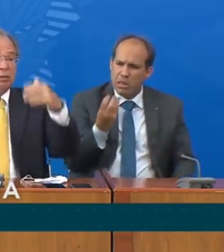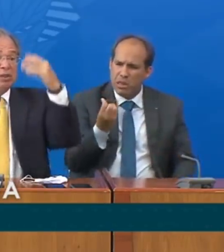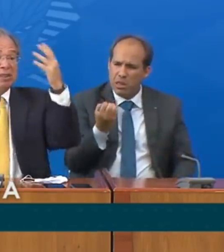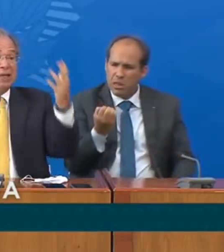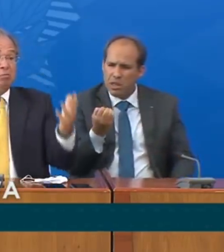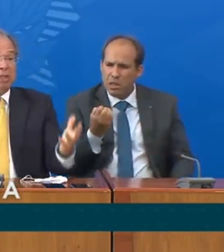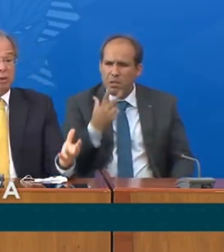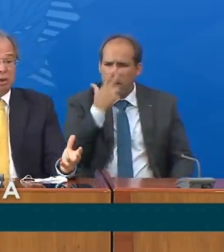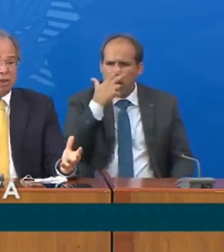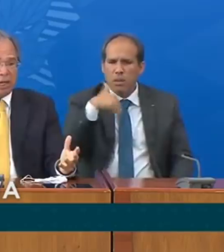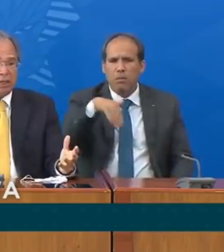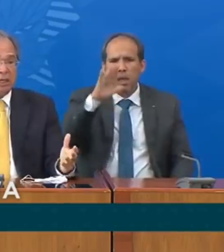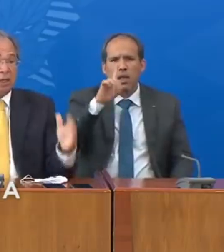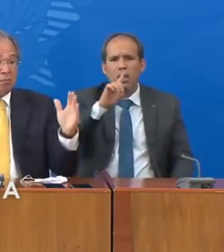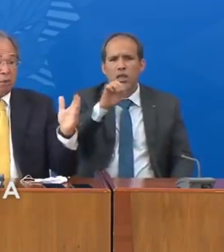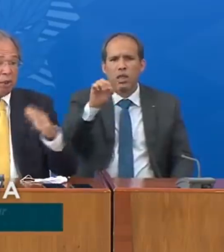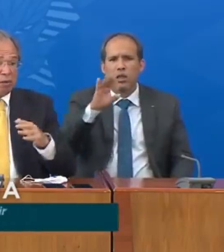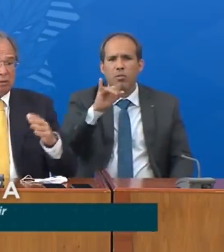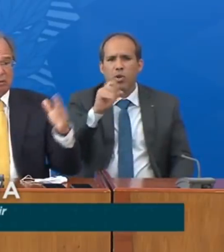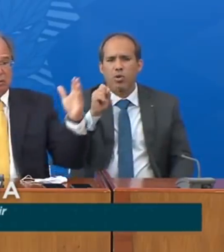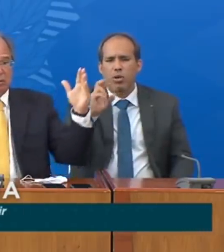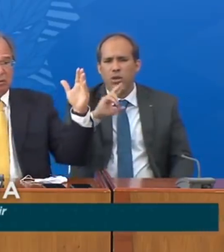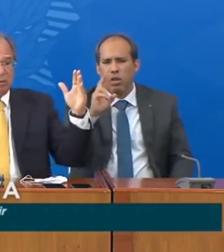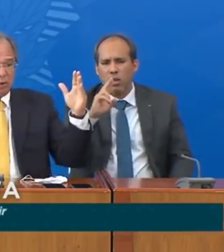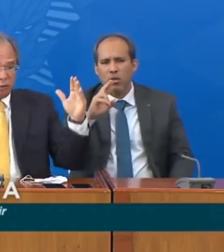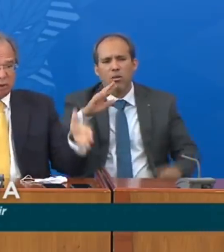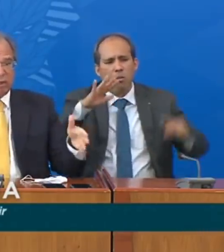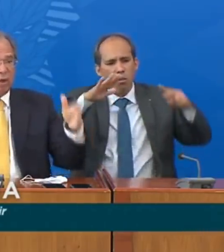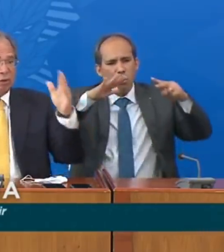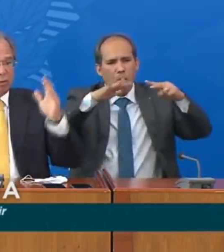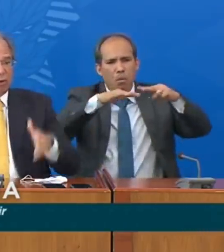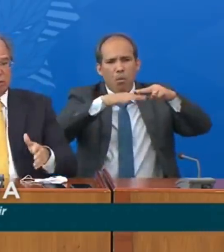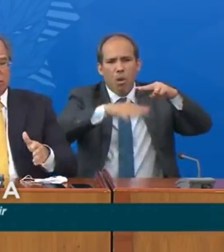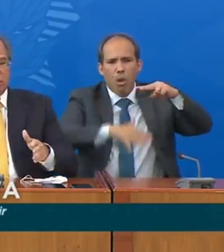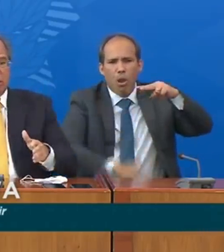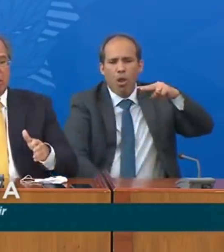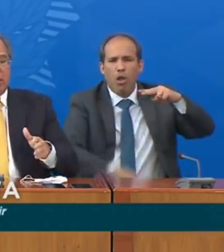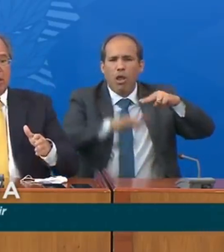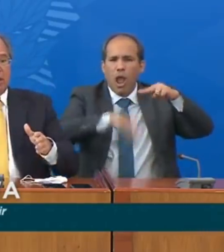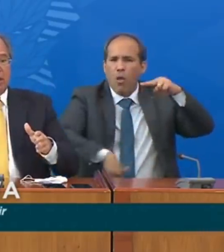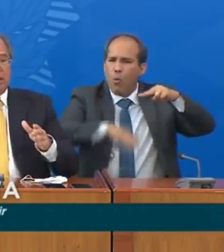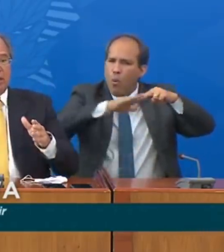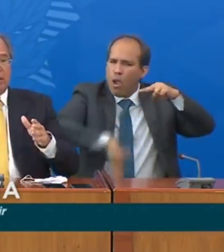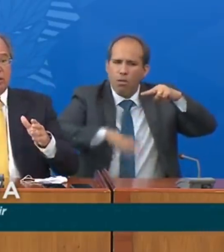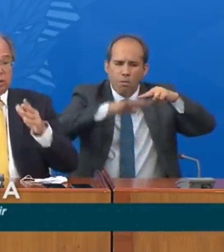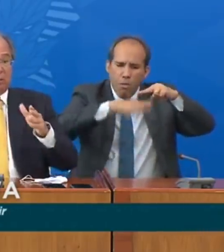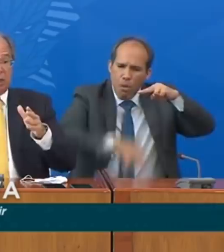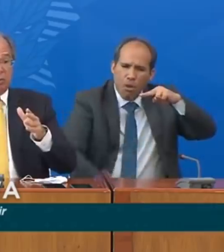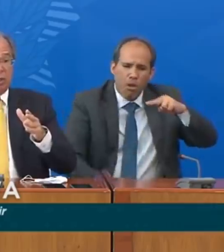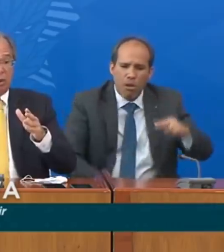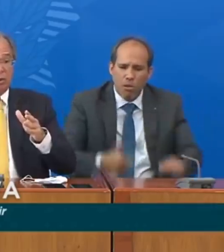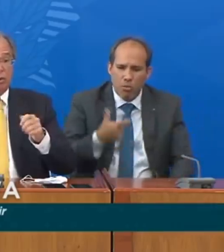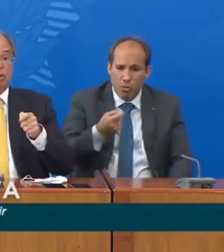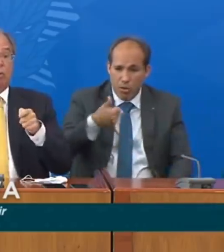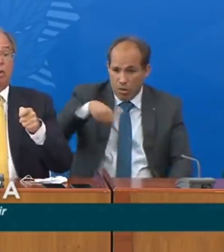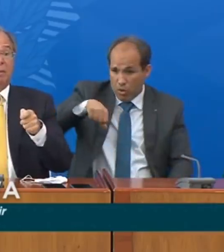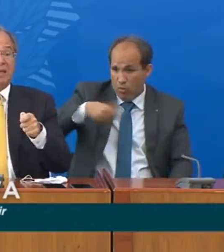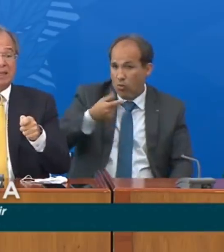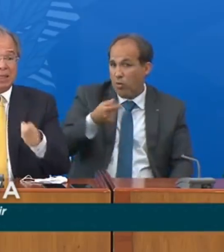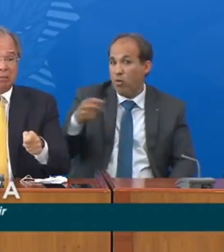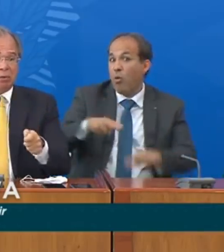260, caíram 100 bilhões de reais por ano, 2019 e 2020. Justamente porque nós